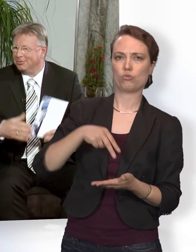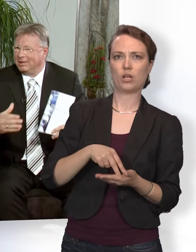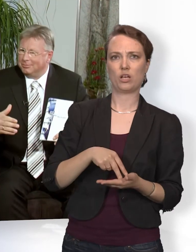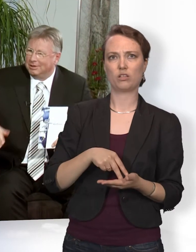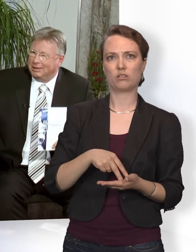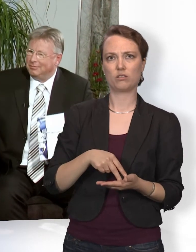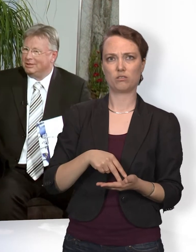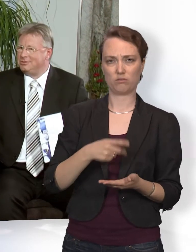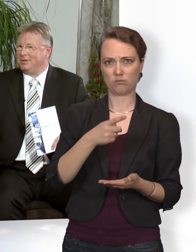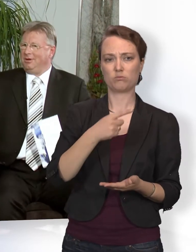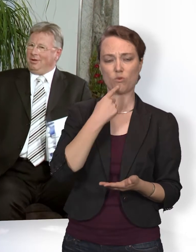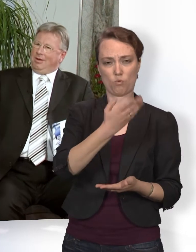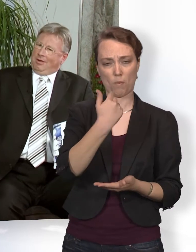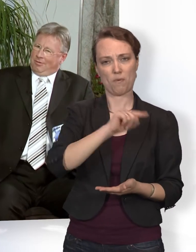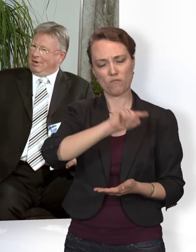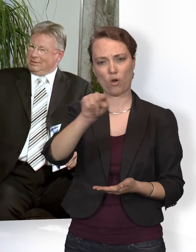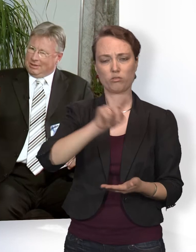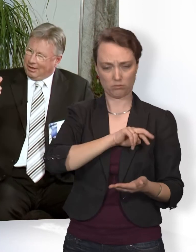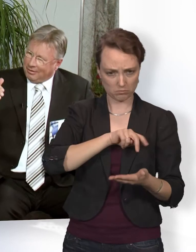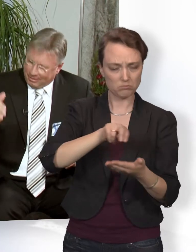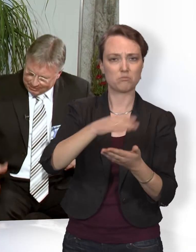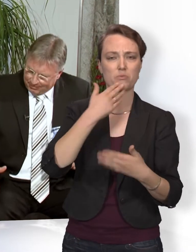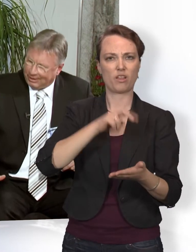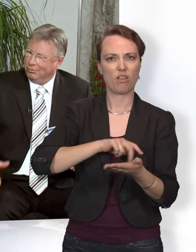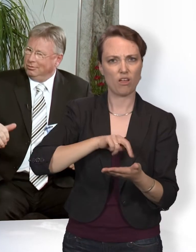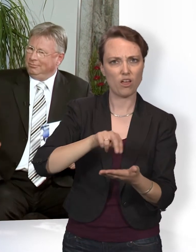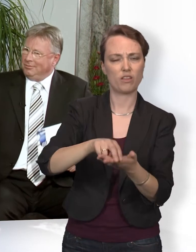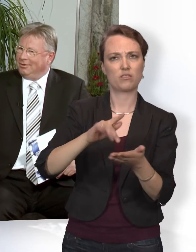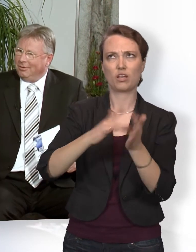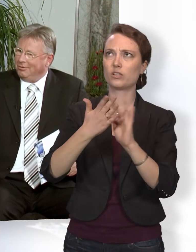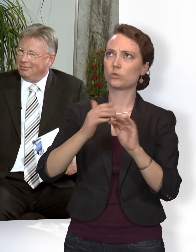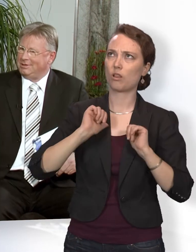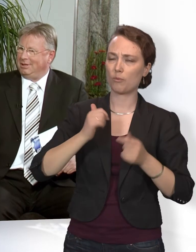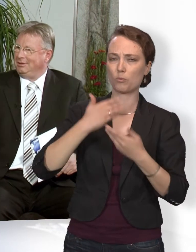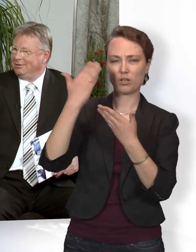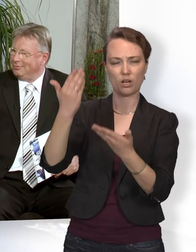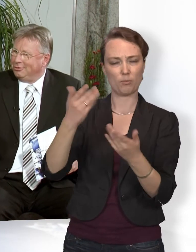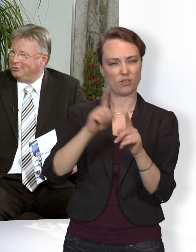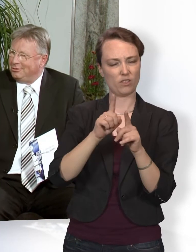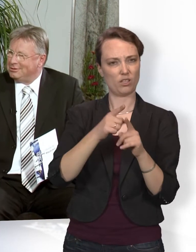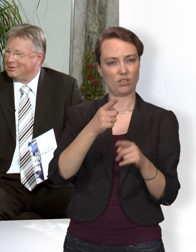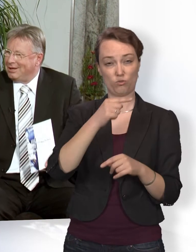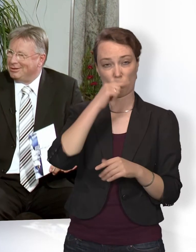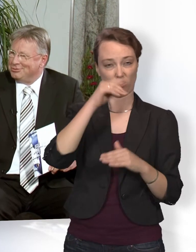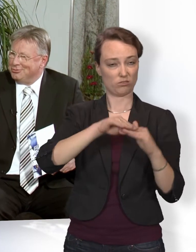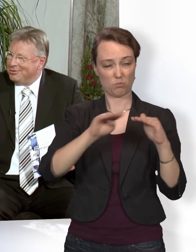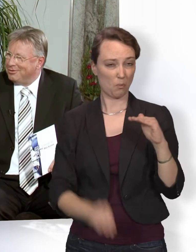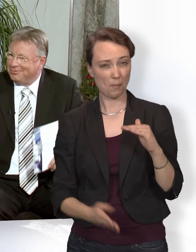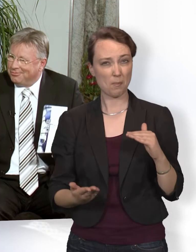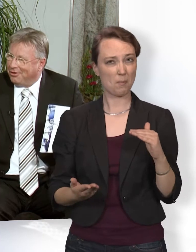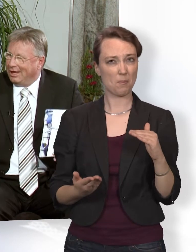vorne, übergeben ihr Leben Jesus. Waren Sie da ganz weit unten oder was hat Ihren Stolz da